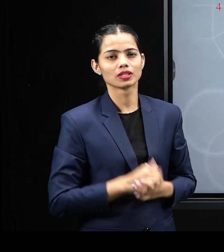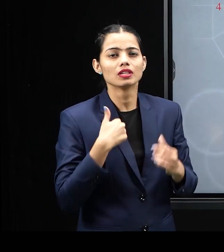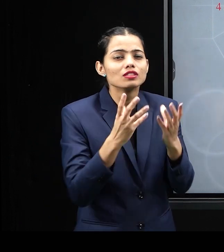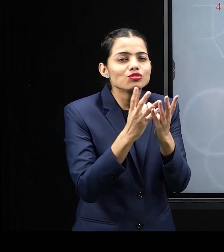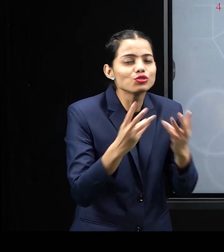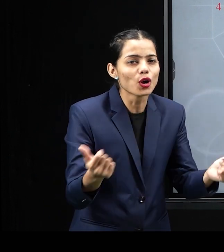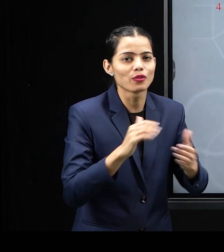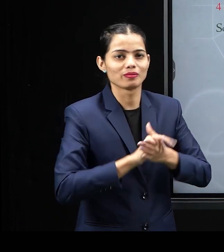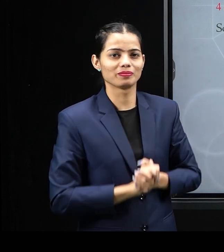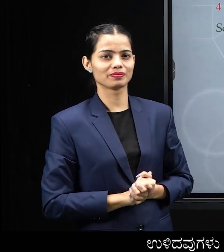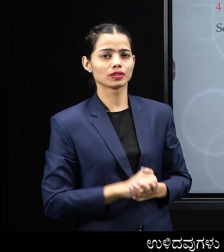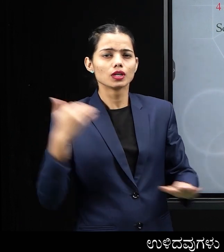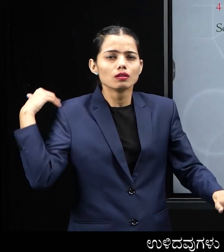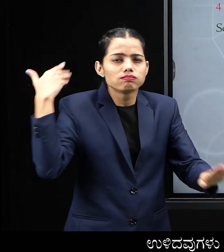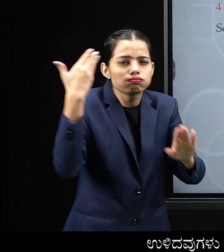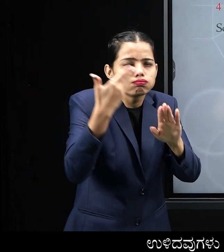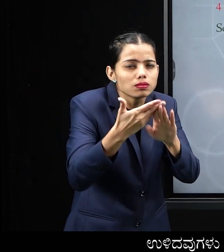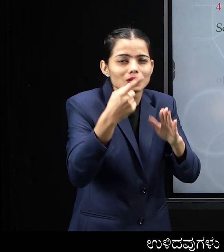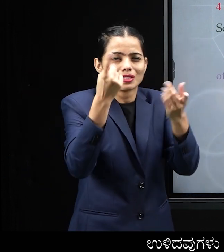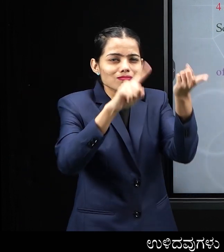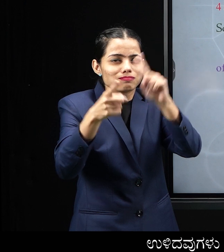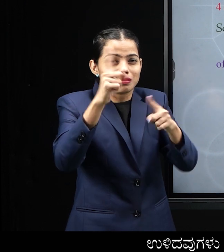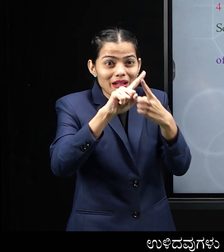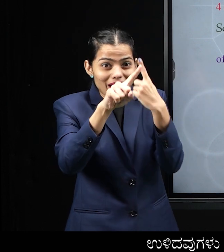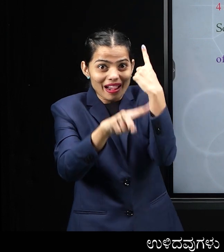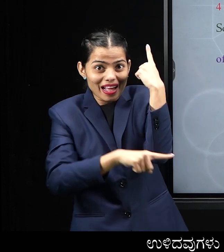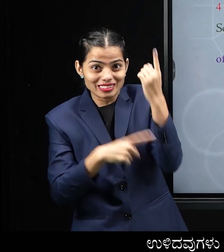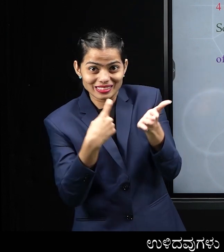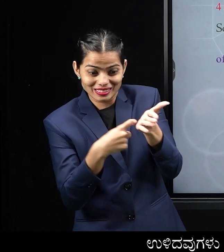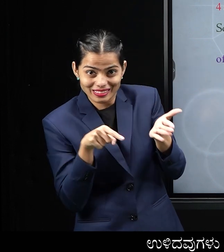ಪರಿಹಾರ ಉಳಿದವುಗಳು ಕ್ರಮವಾಗಿ 4 5 ಆಗಿರುವುದರಿಂದ